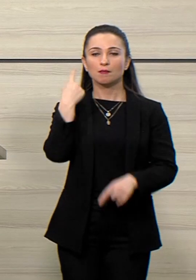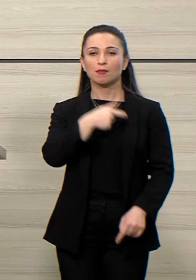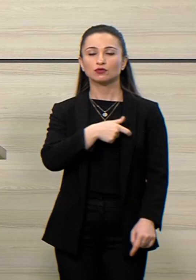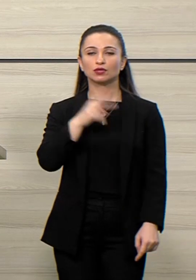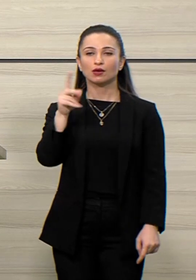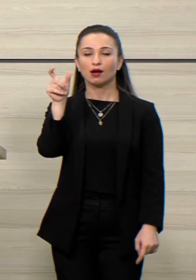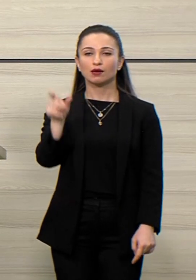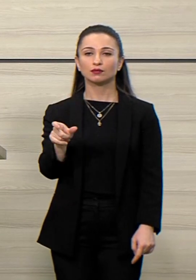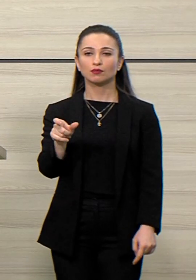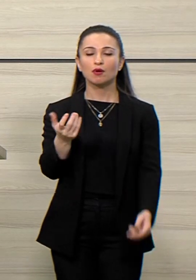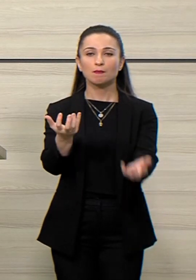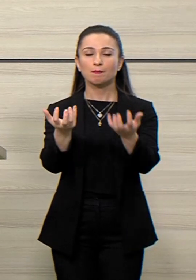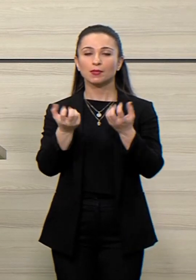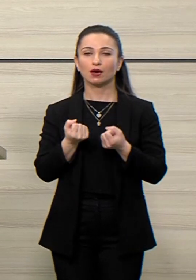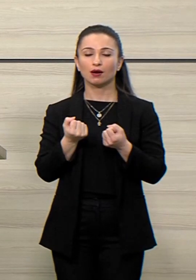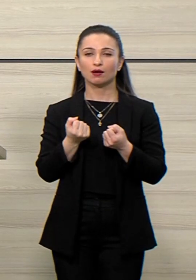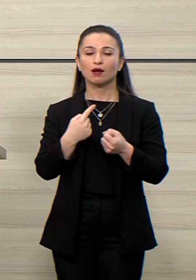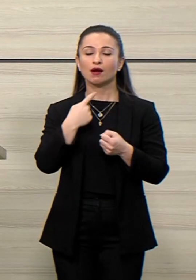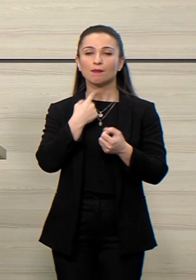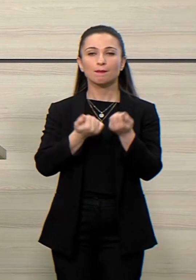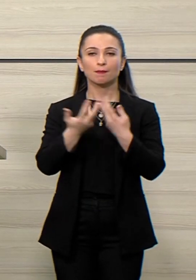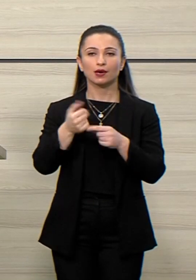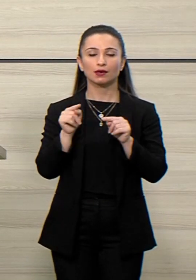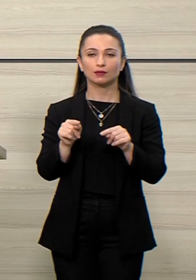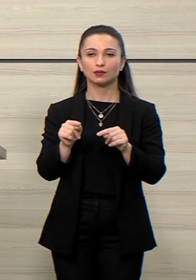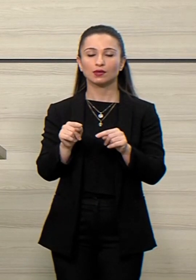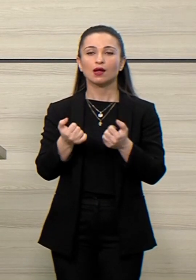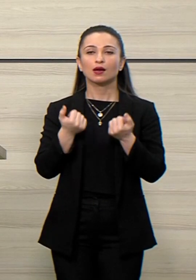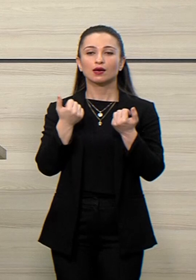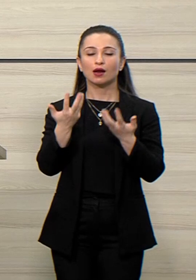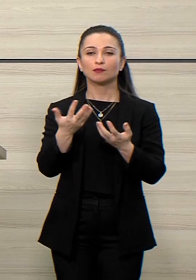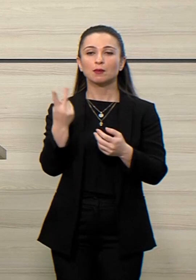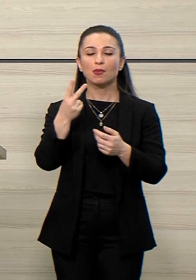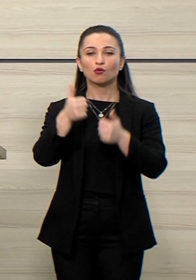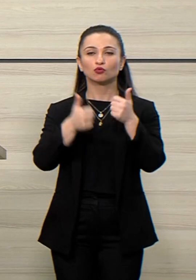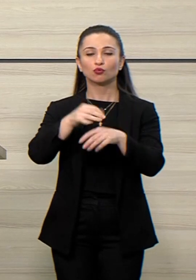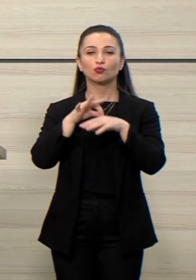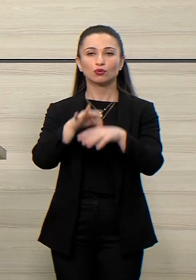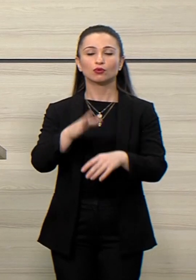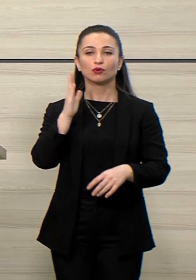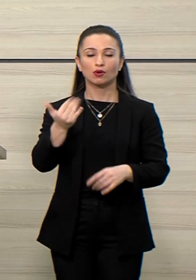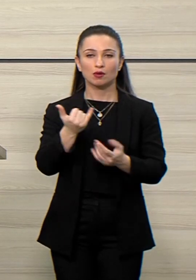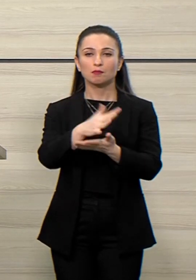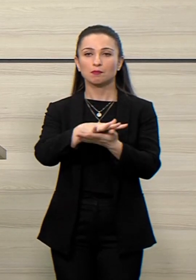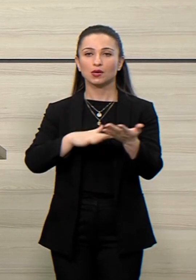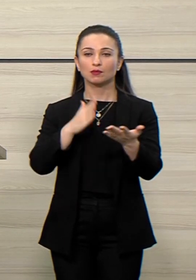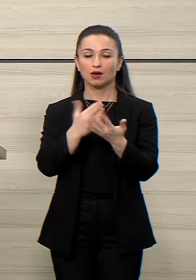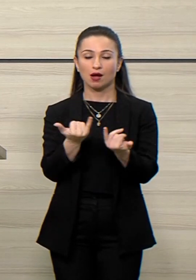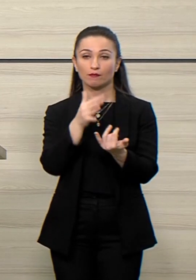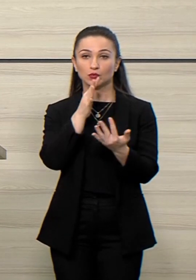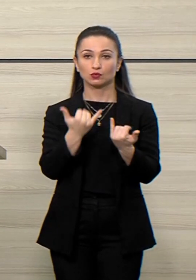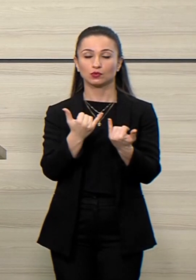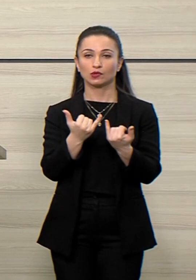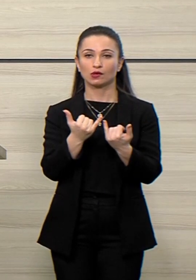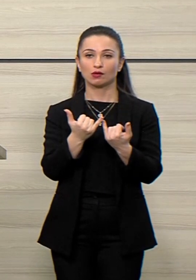მაჟორიტარი კანდიდატების მიერ მიღებული ხმები და რამდენი მეორე ტურები გაიმართება. მიმდინარეობს ამ